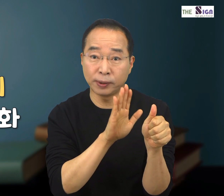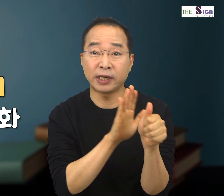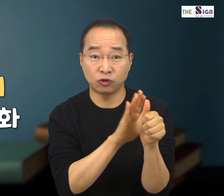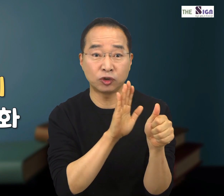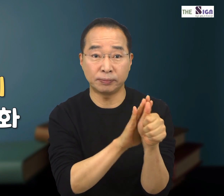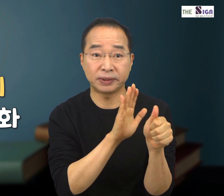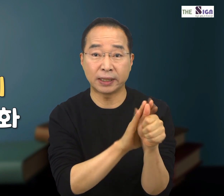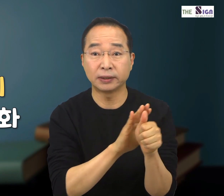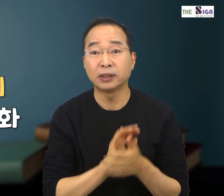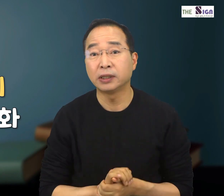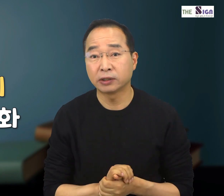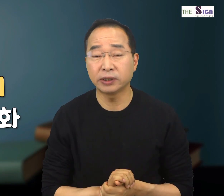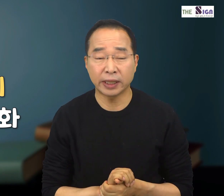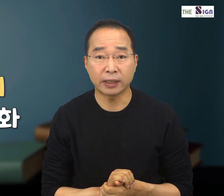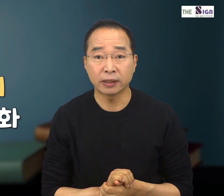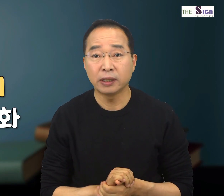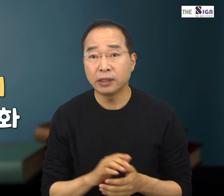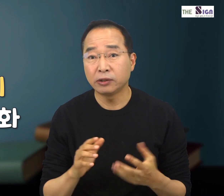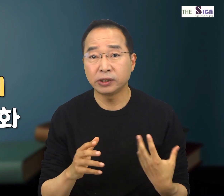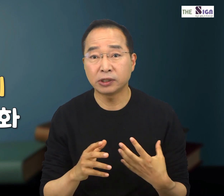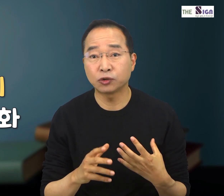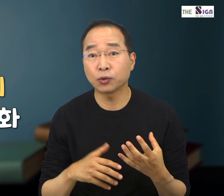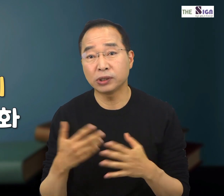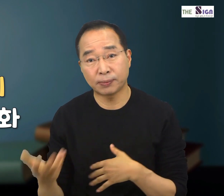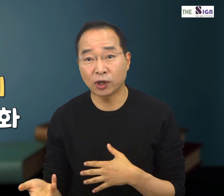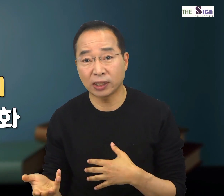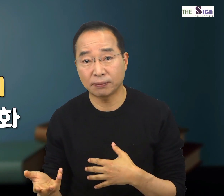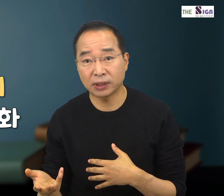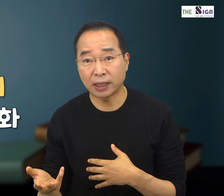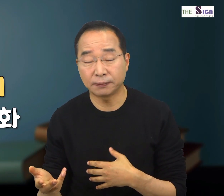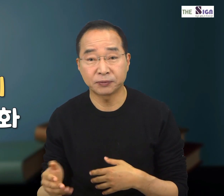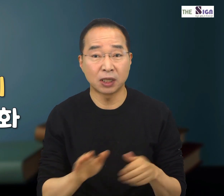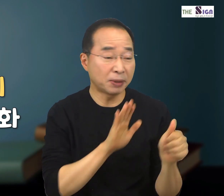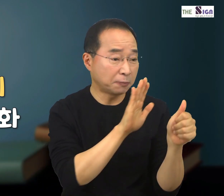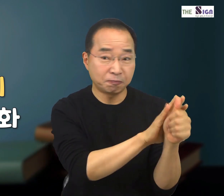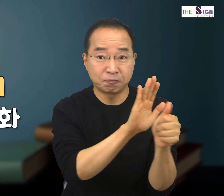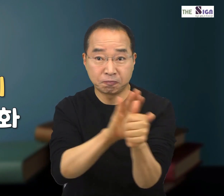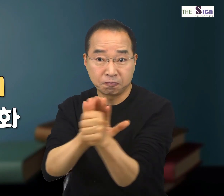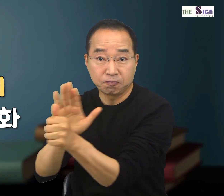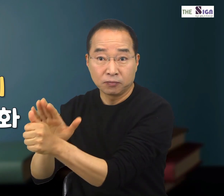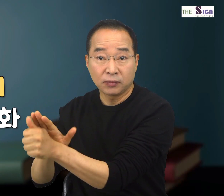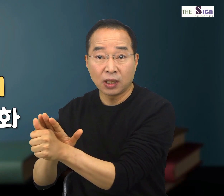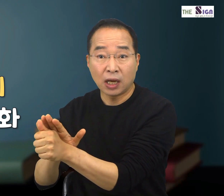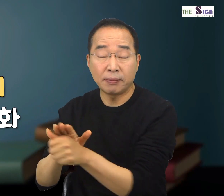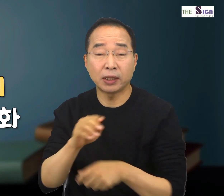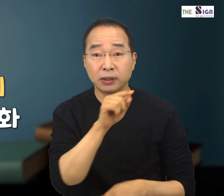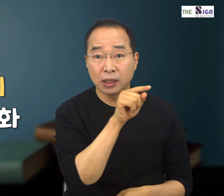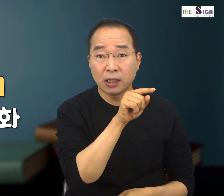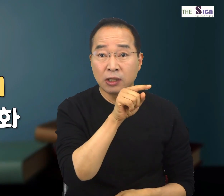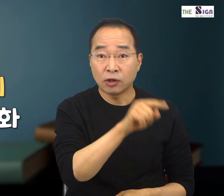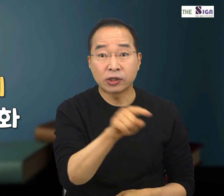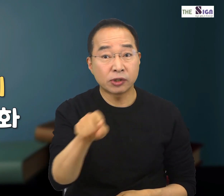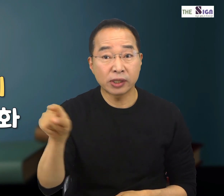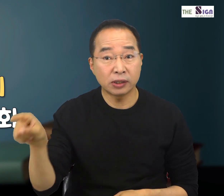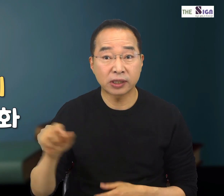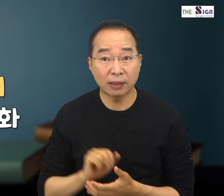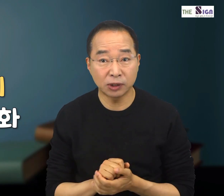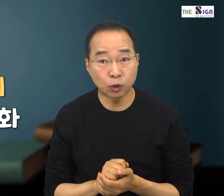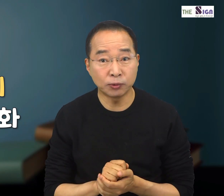해주는 겁니다. 그런데 이건 이제 수동이 이제 변화됩니다. 그러면 하면 여기저기 있는 사람들